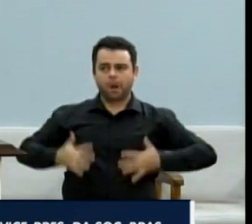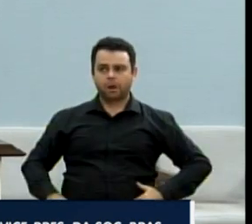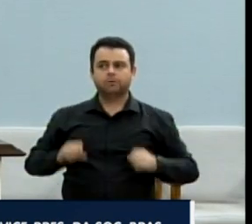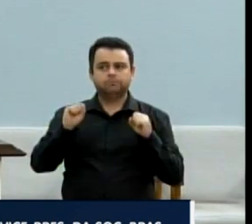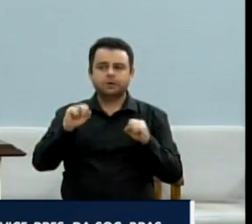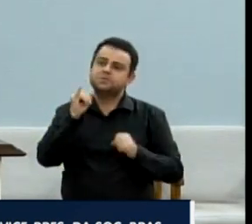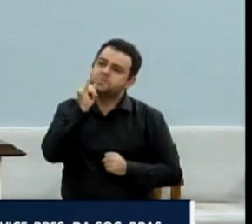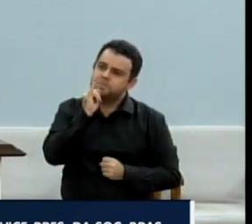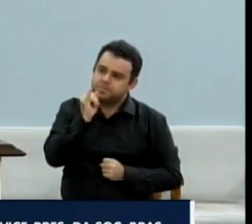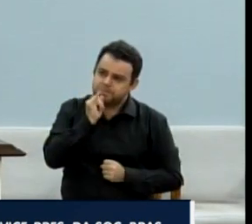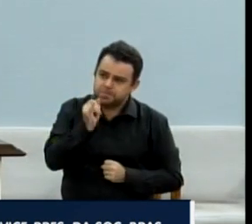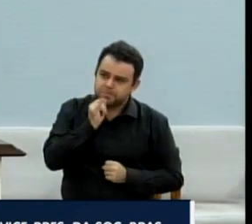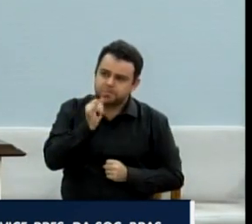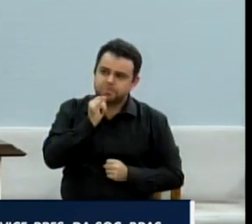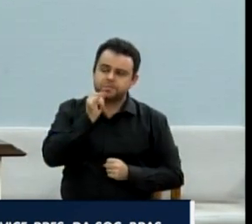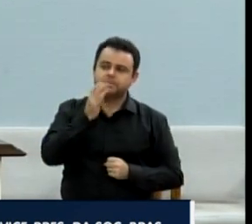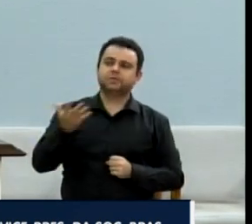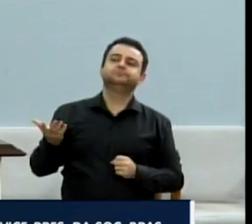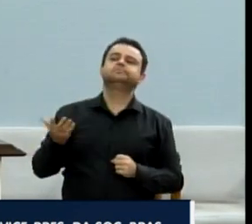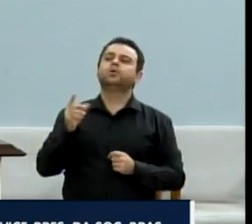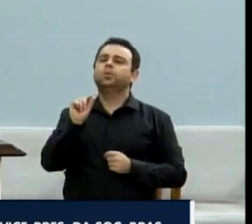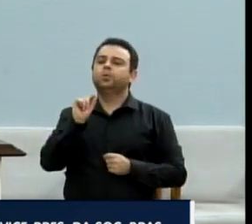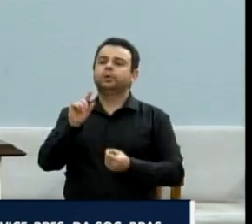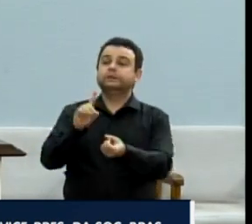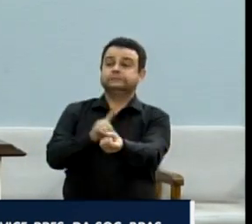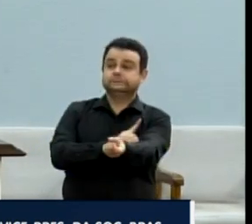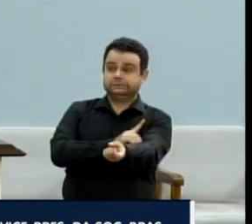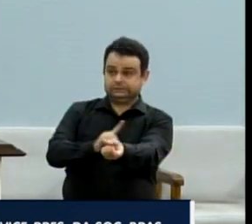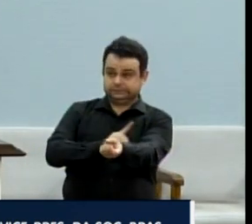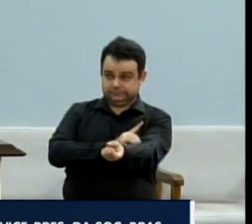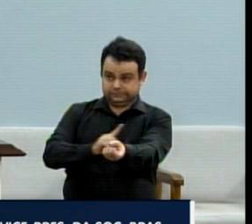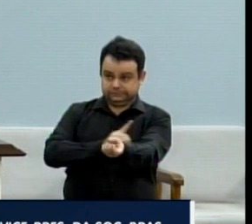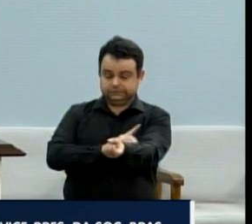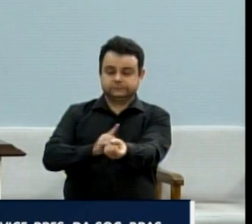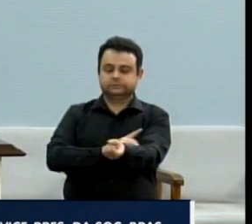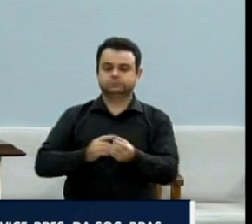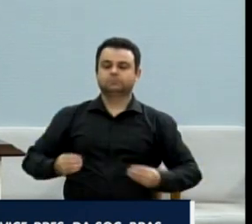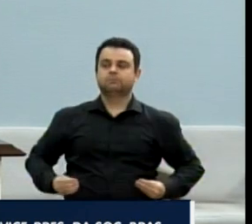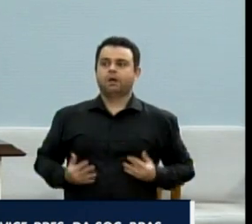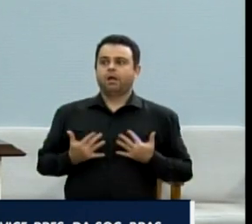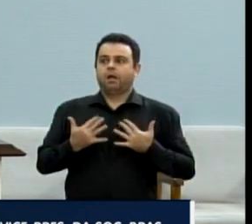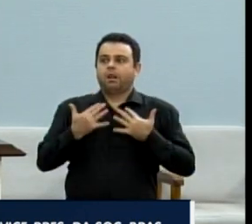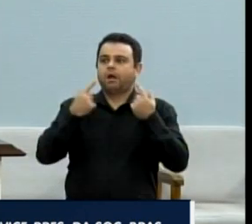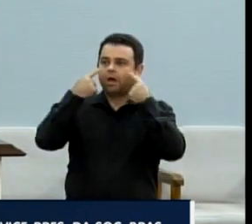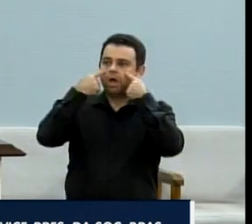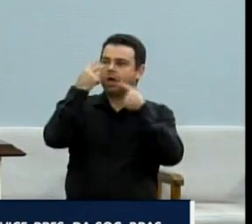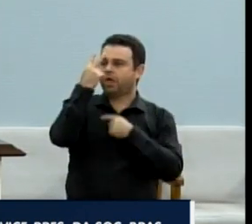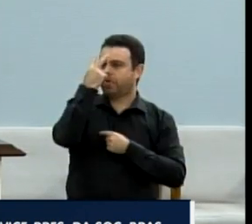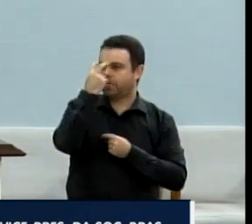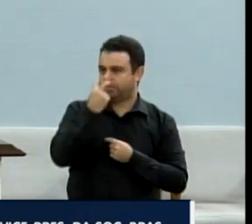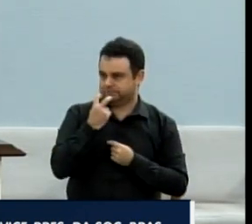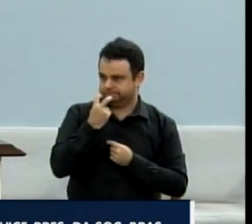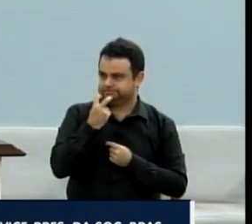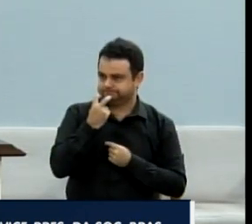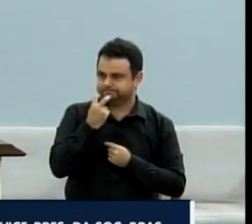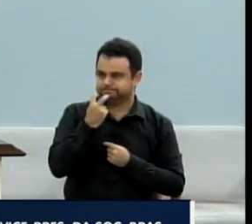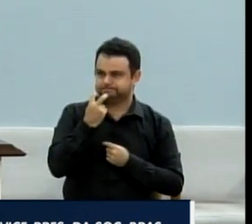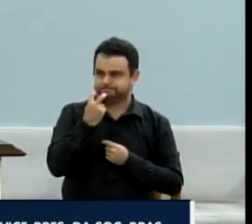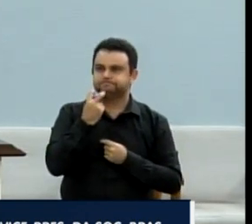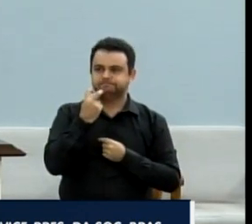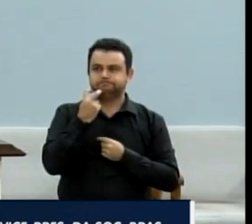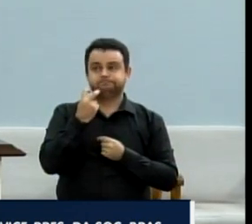a retinopatia diabética, uma das principais causas de cegueira em adultos. A nefropatia